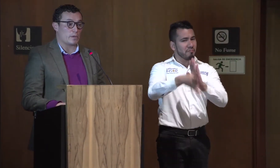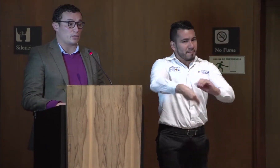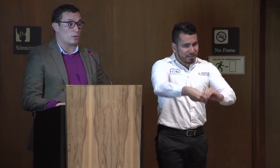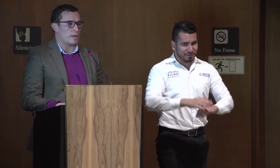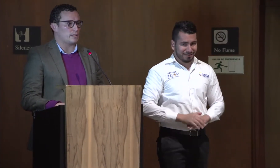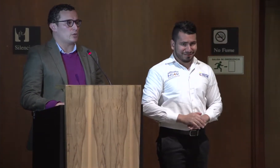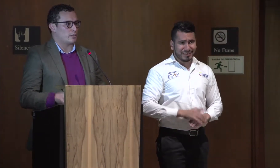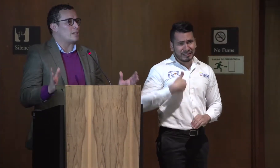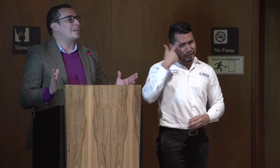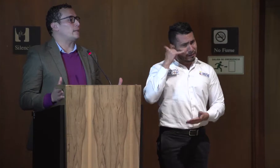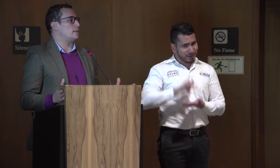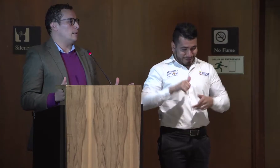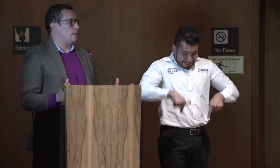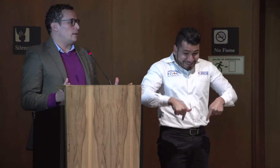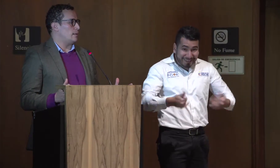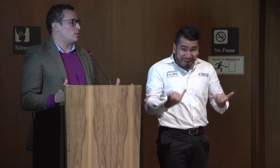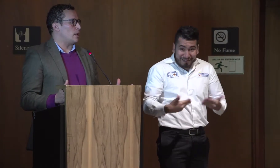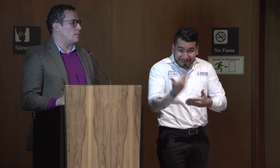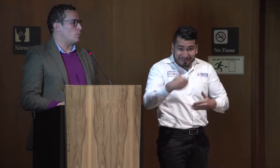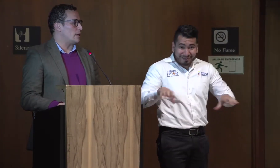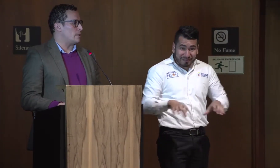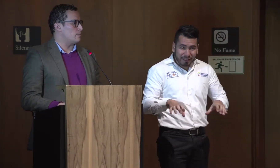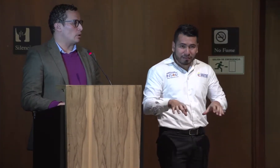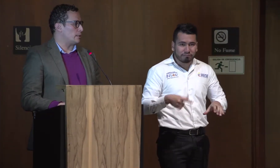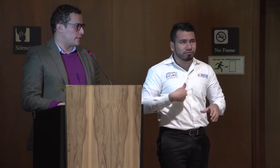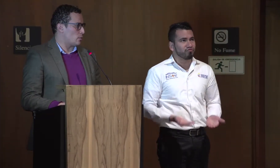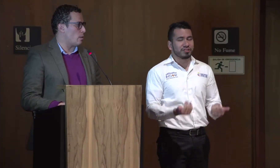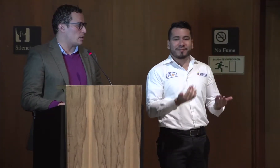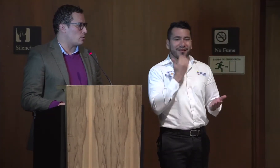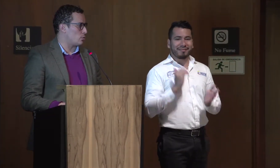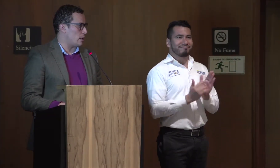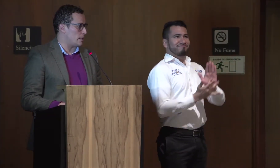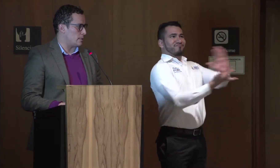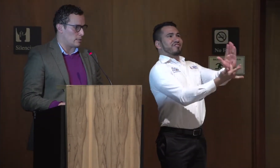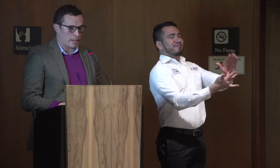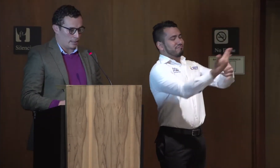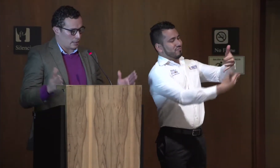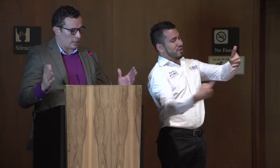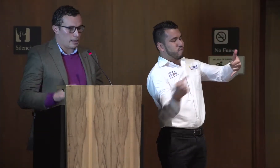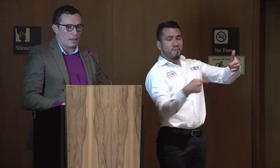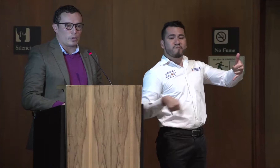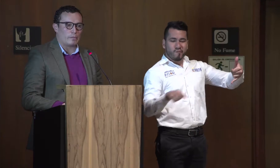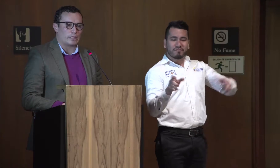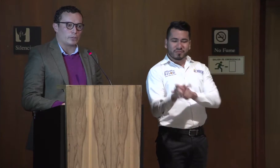ser ejemplo para todo el país en lo que es hoy la agenda nacional y pública más importante, que es cómo vamos a construir la paz en este país. Así que nuevamente a